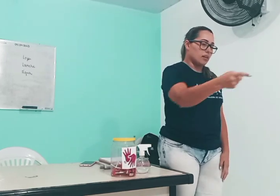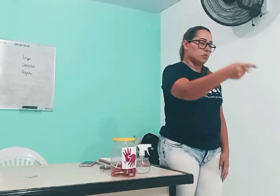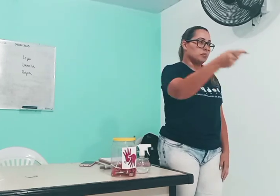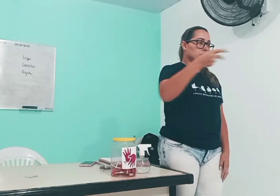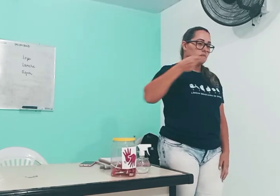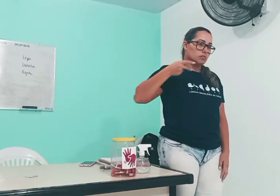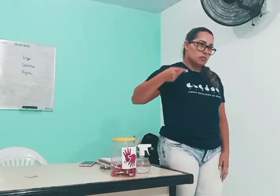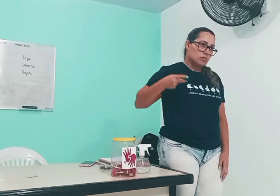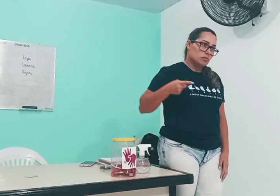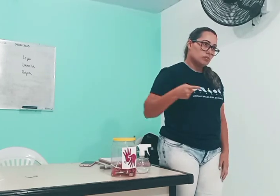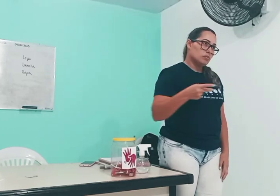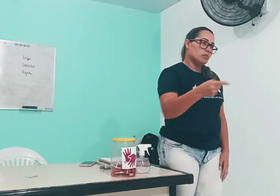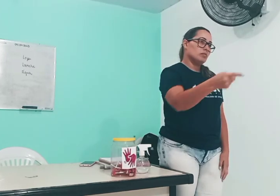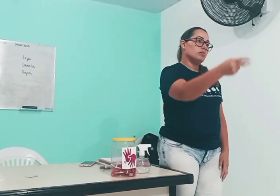Eterno.